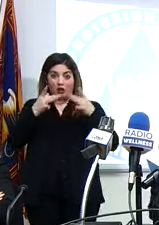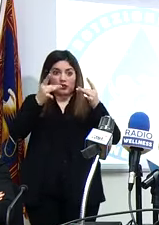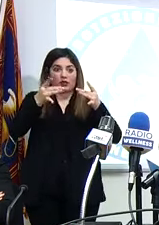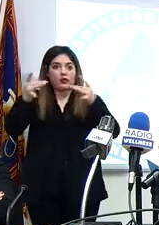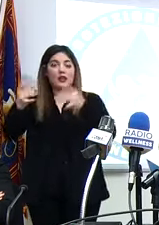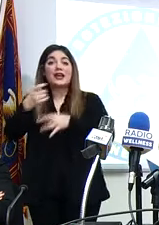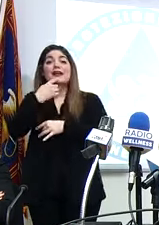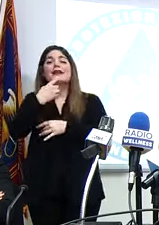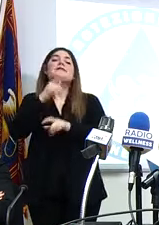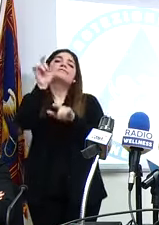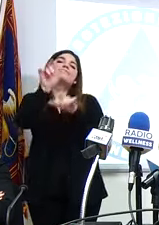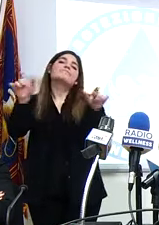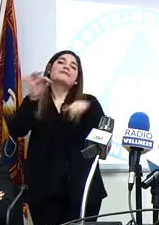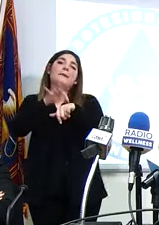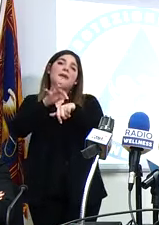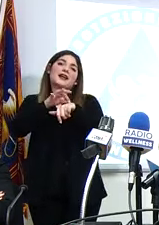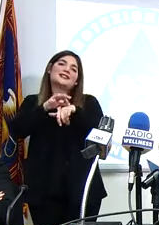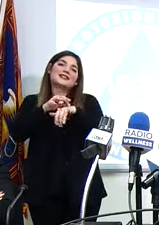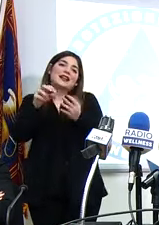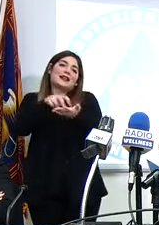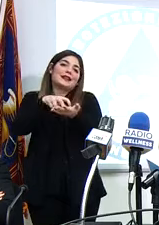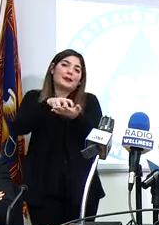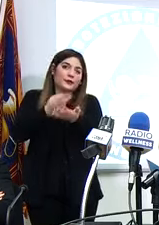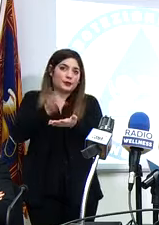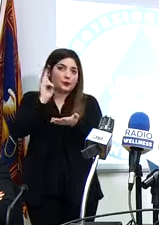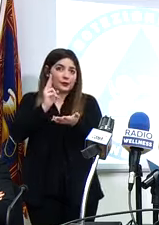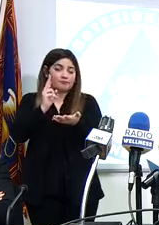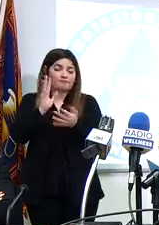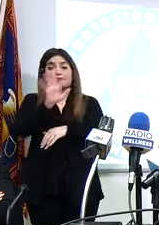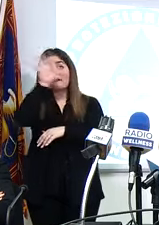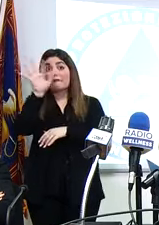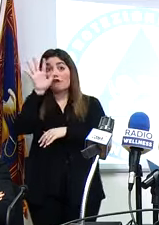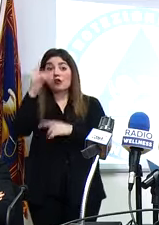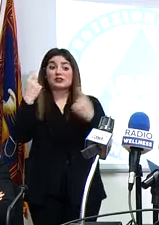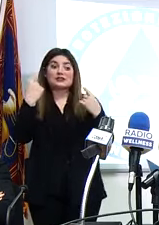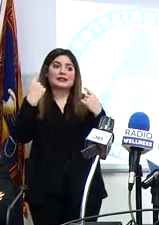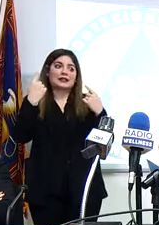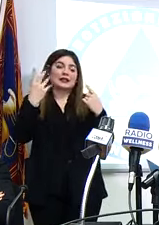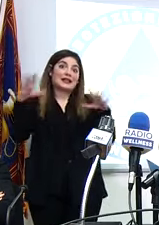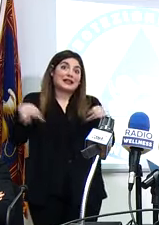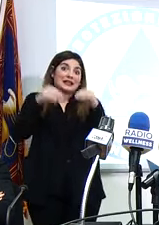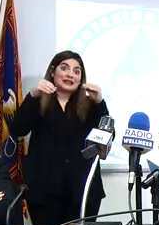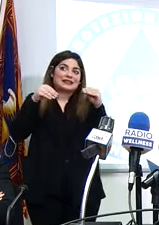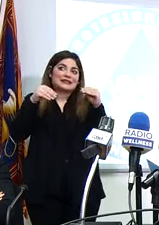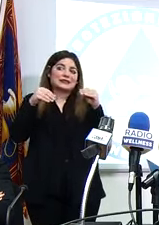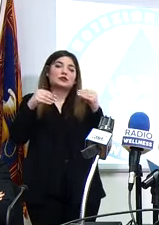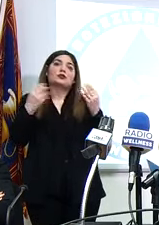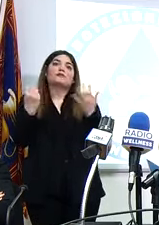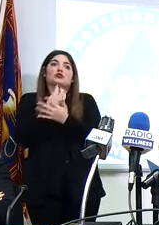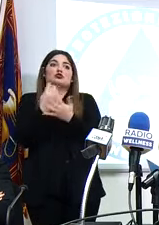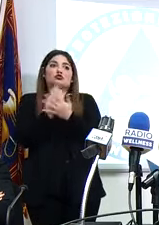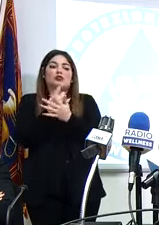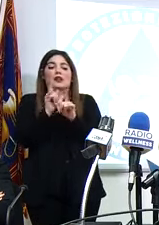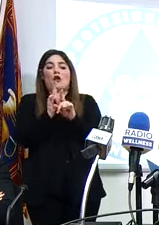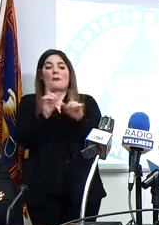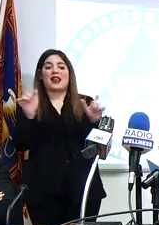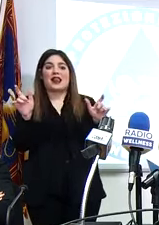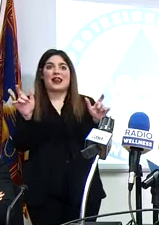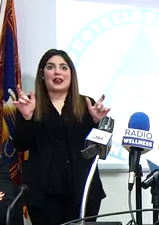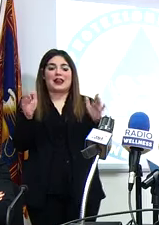le cause sono che probabilmente era un fenomeno limitato ad alcune regioni d'Italia. Sapete che il lockdown, a cosa è